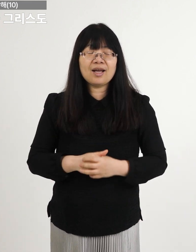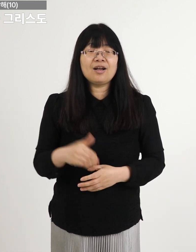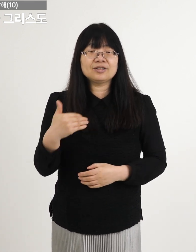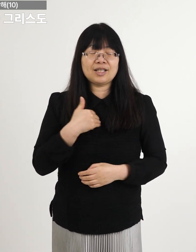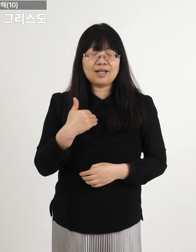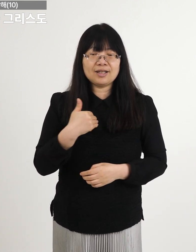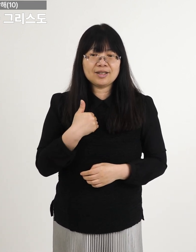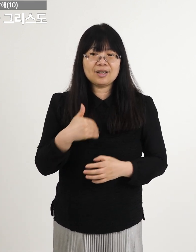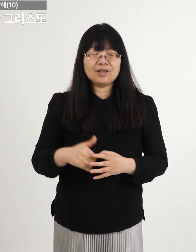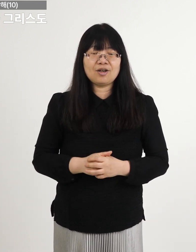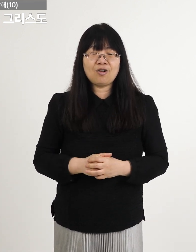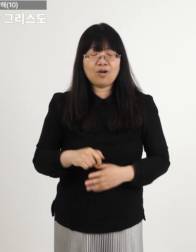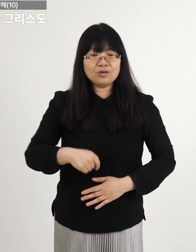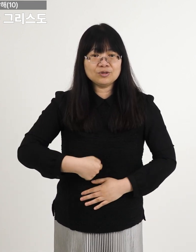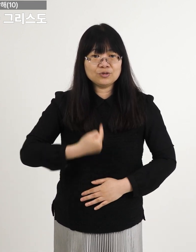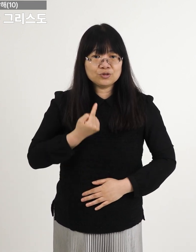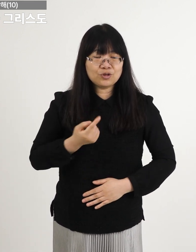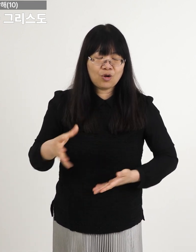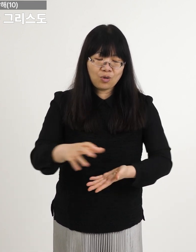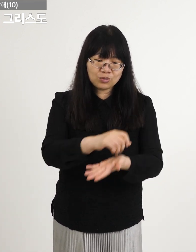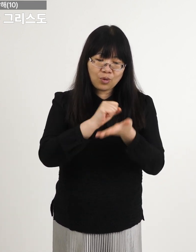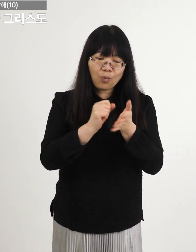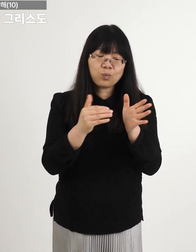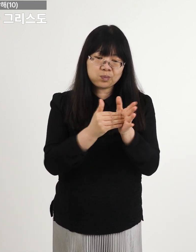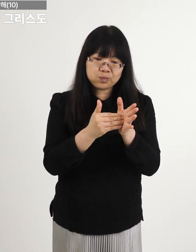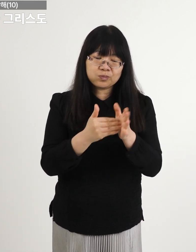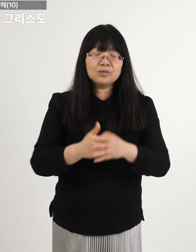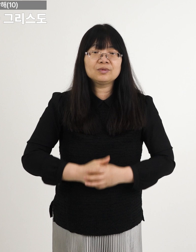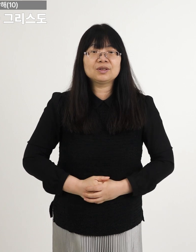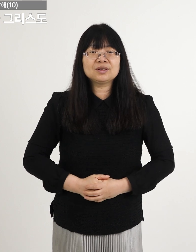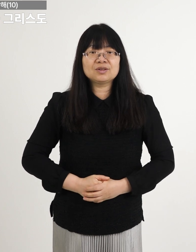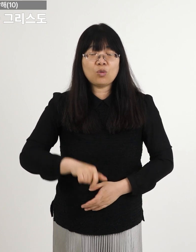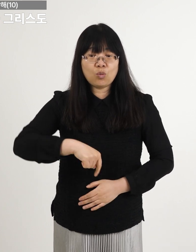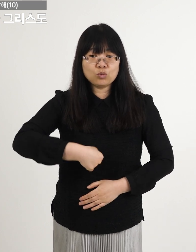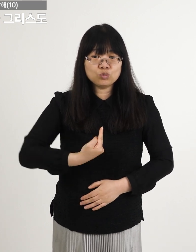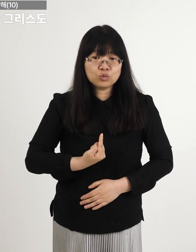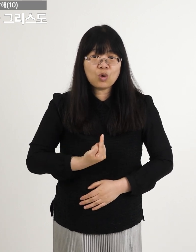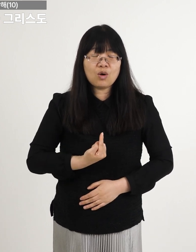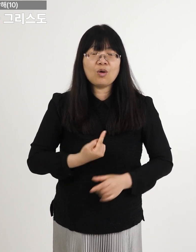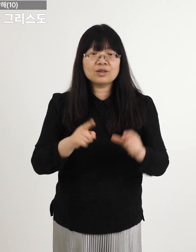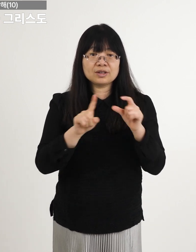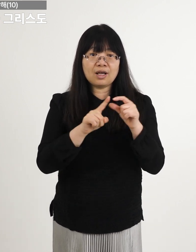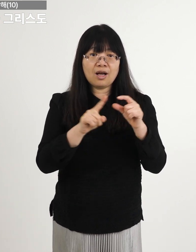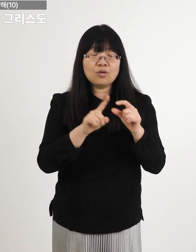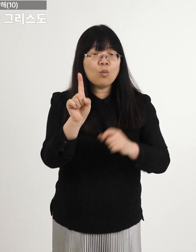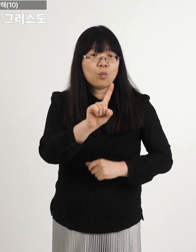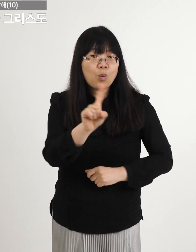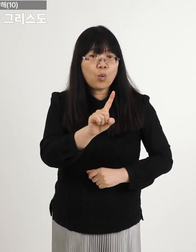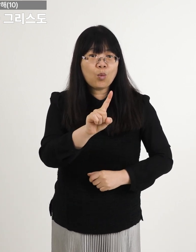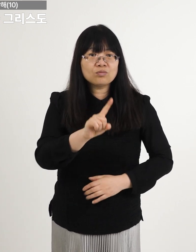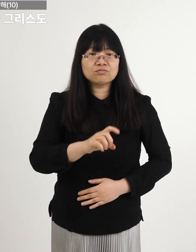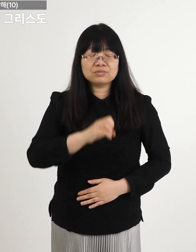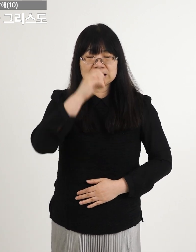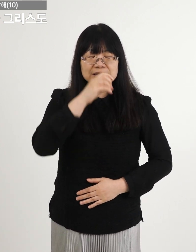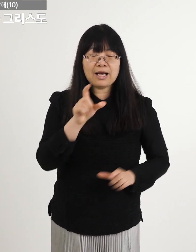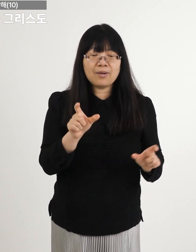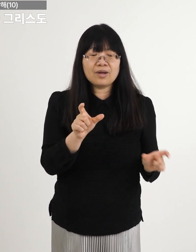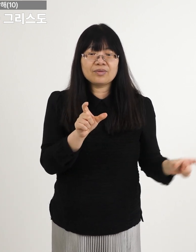내가 스스로 거두어 드리고, 여기 스스로라는 말은 그냥